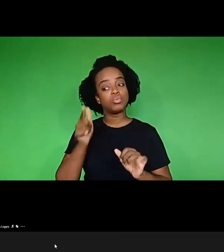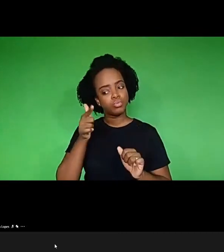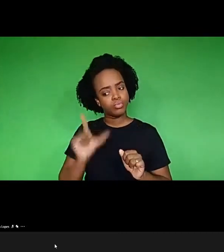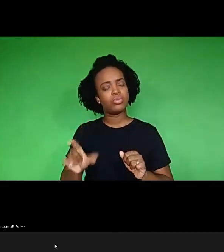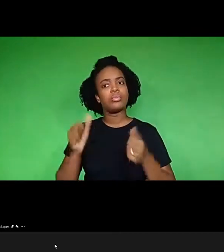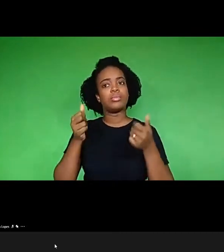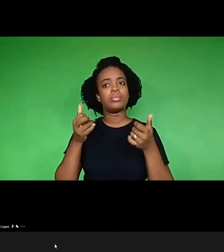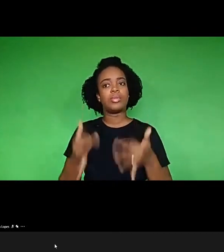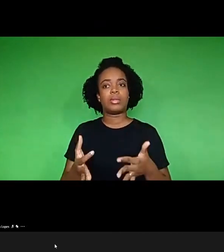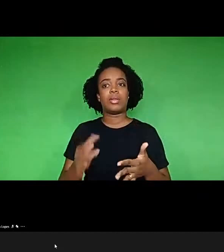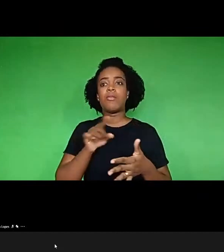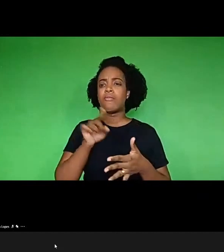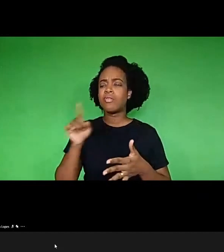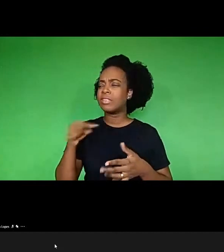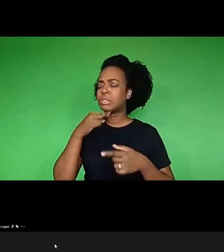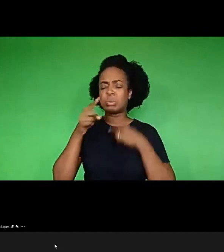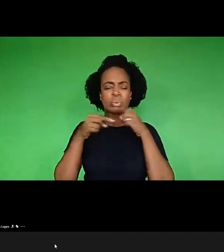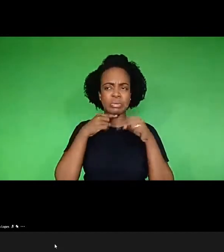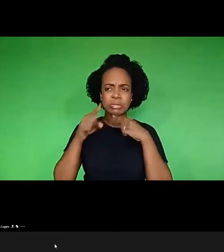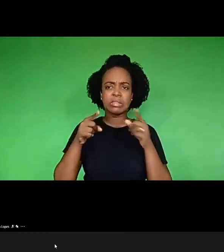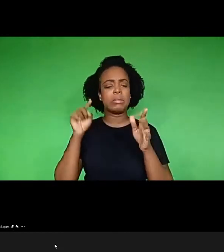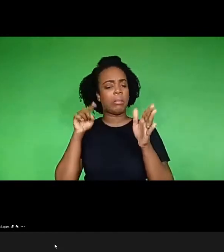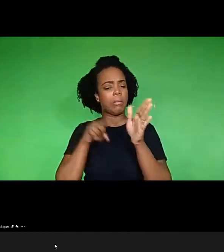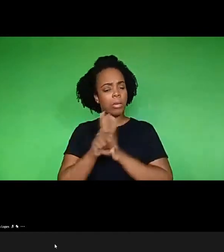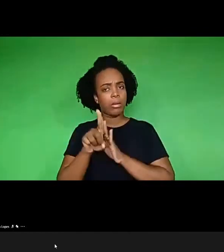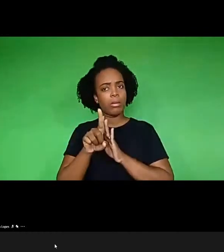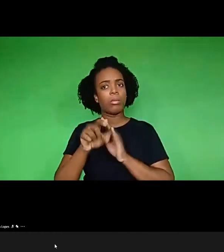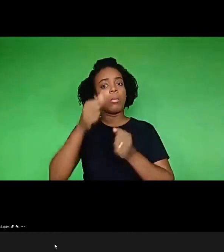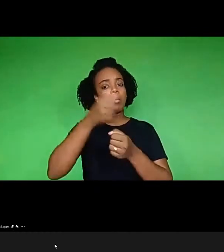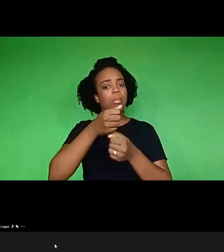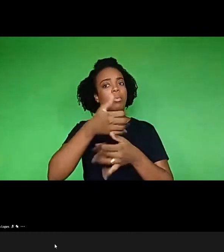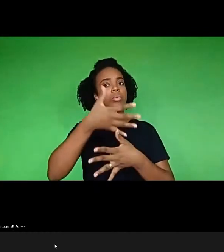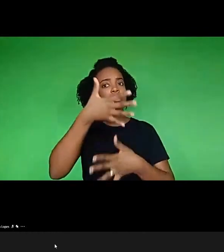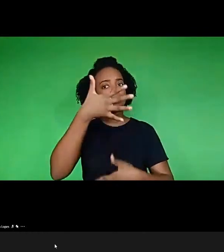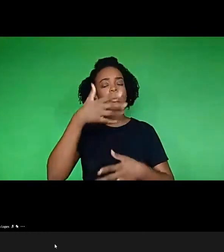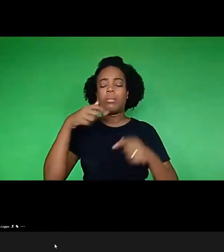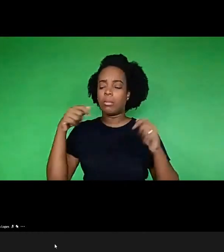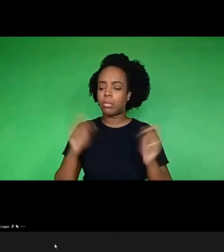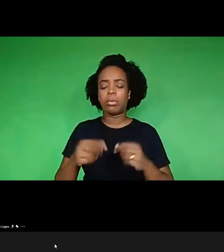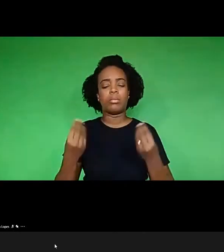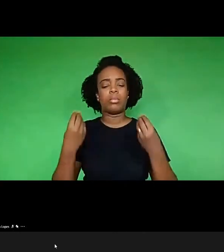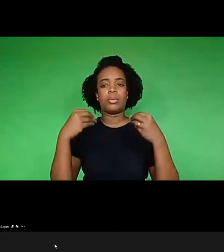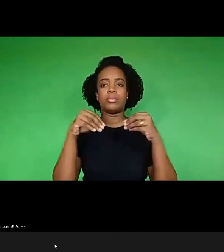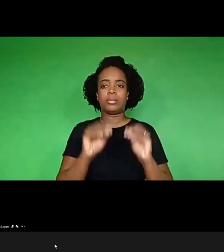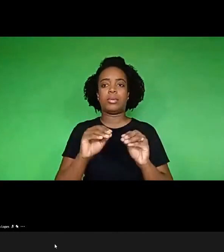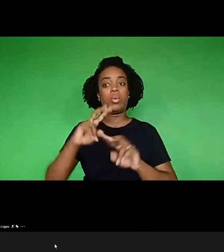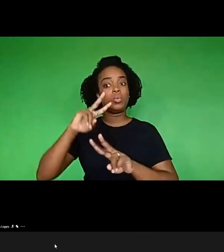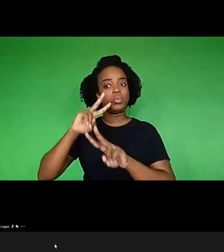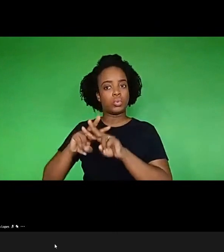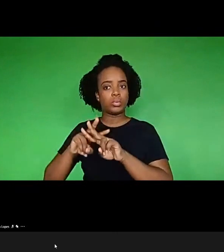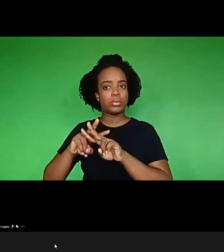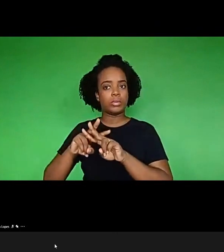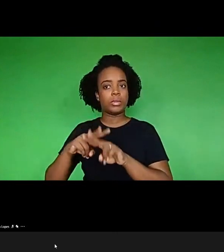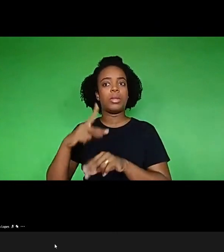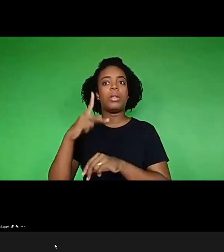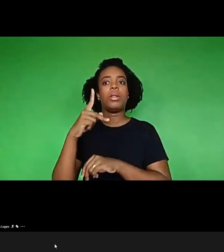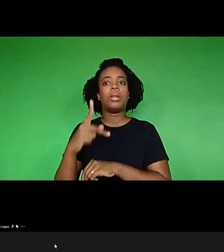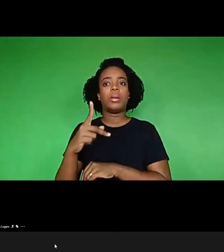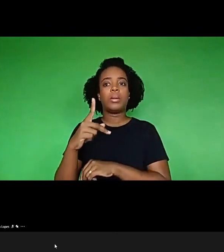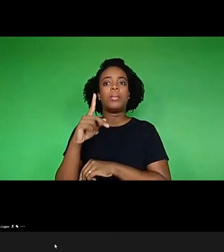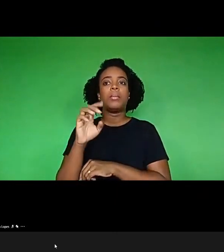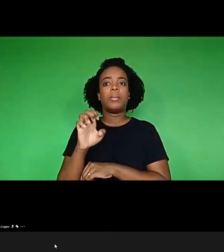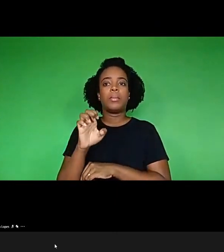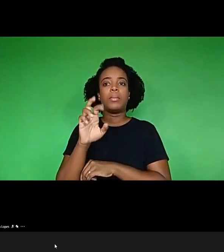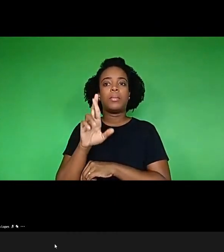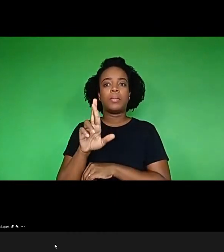pergunta, coloquem lá no chat do canal. Jogo da Velha, pergunta, dá um espaço e coloquem a